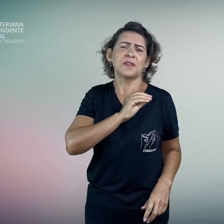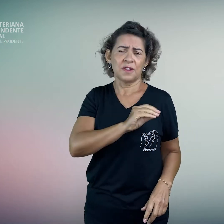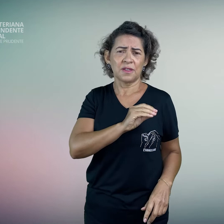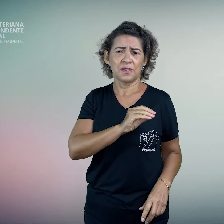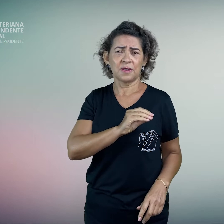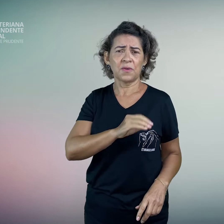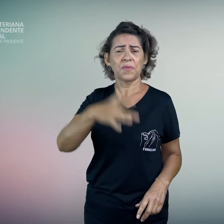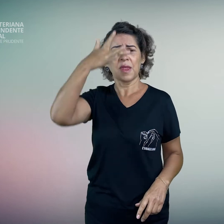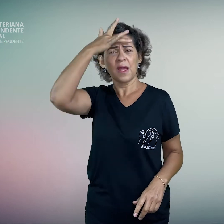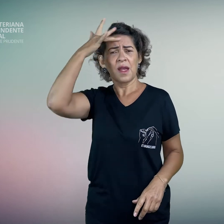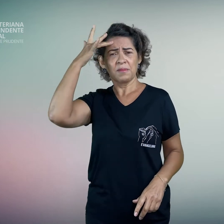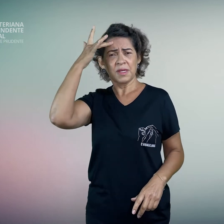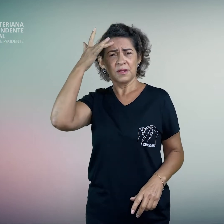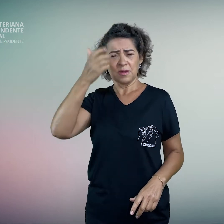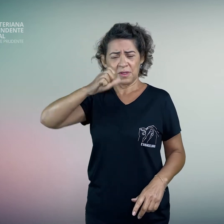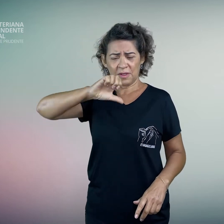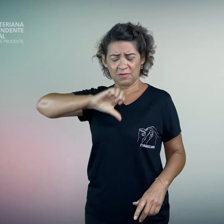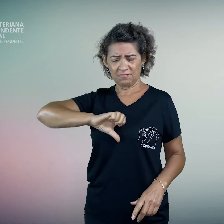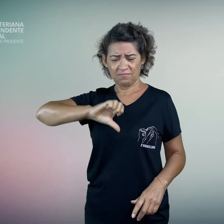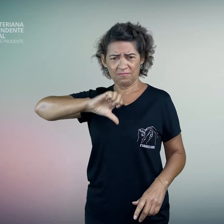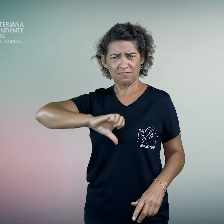em mentiras acerca de si mesmas.